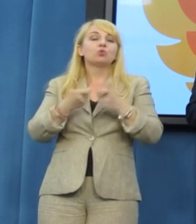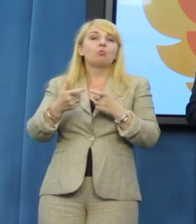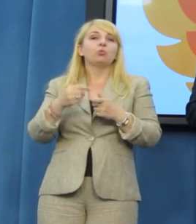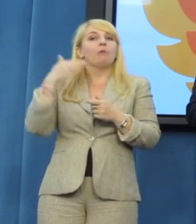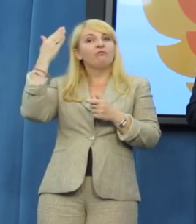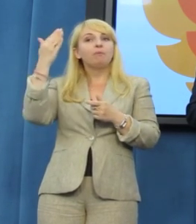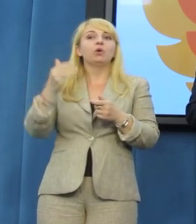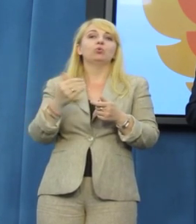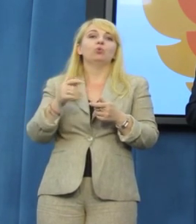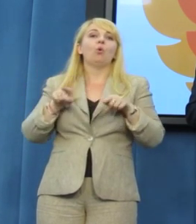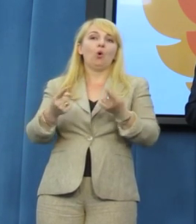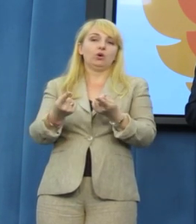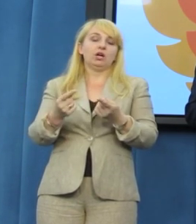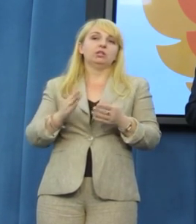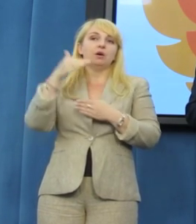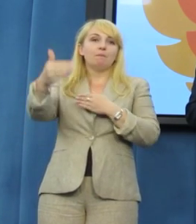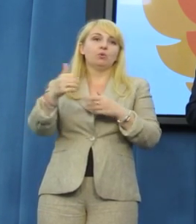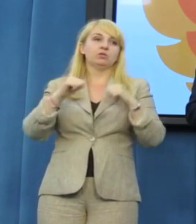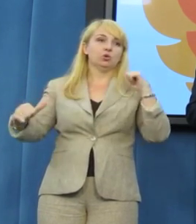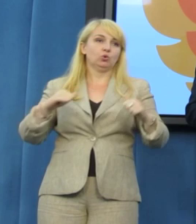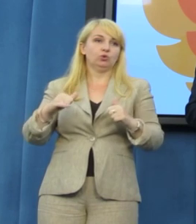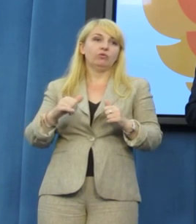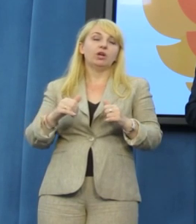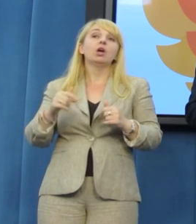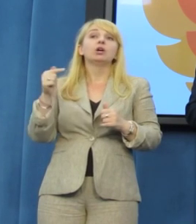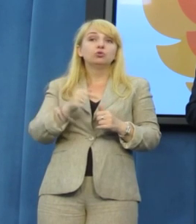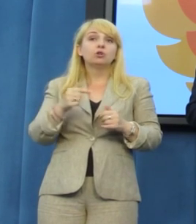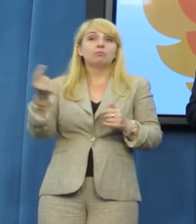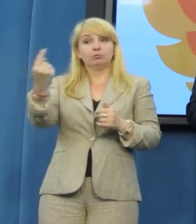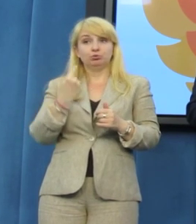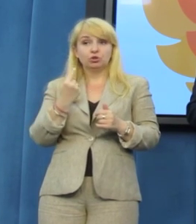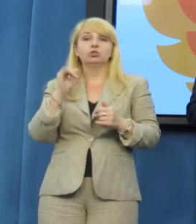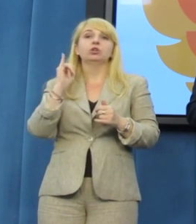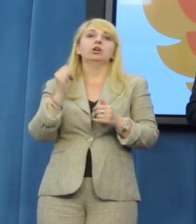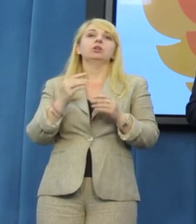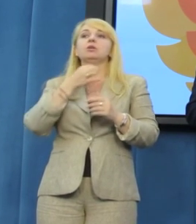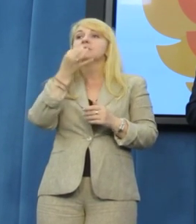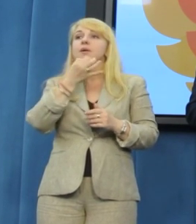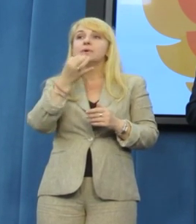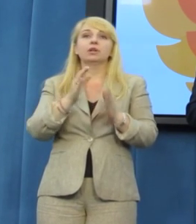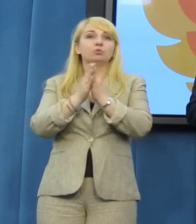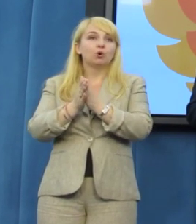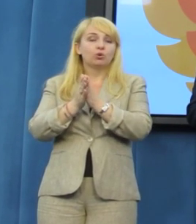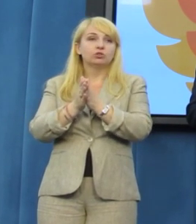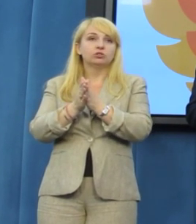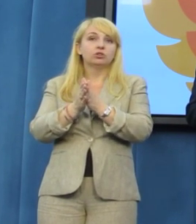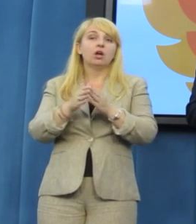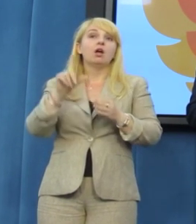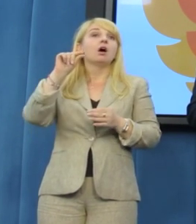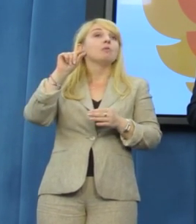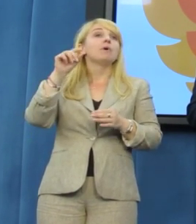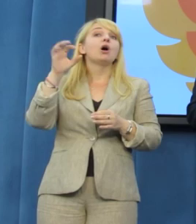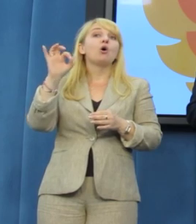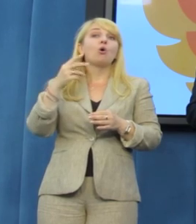prostu o to zapytać i poprosić. Nikt z Platformy Obywatelskiej nie poprosił o to, żeby im udostępniono ten projekt. To zwykła po